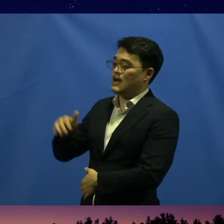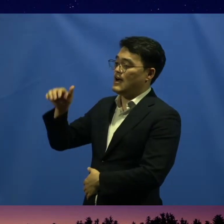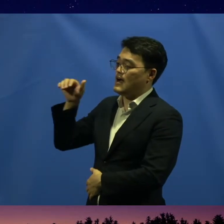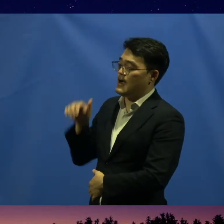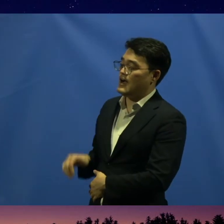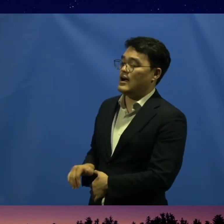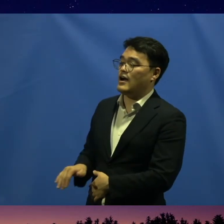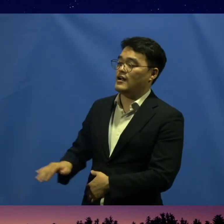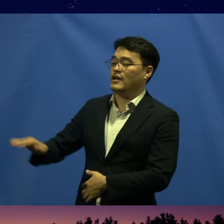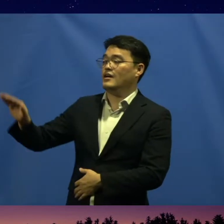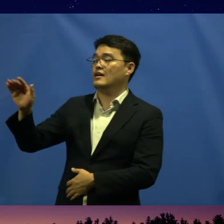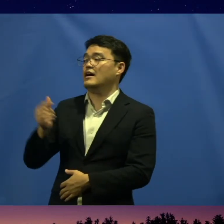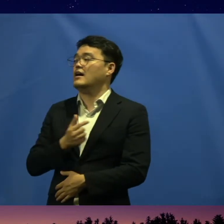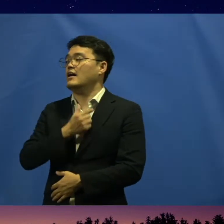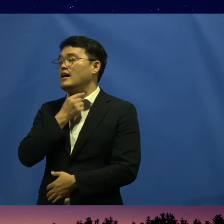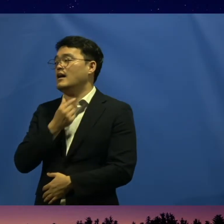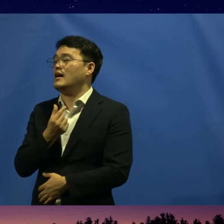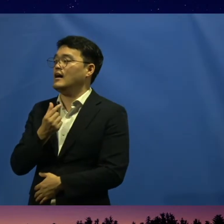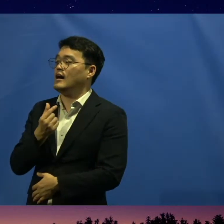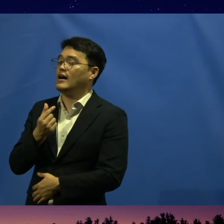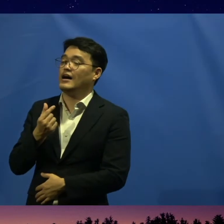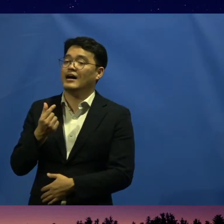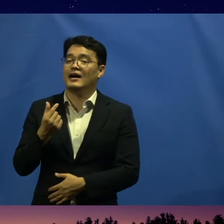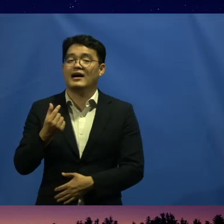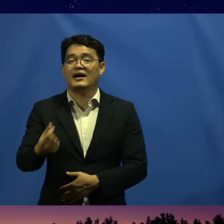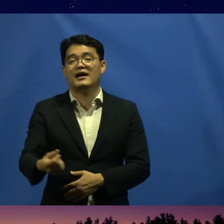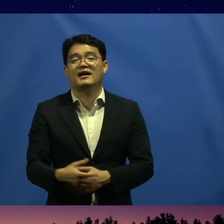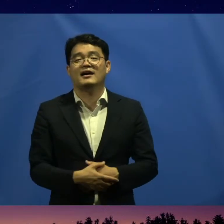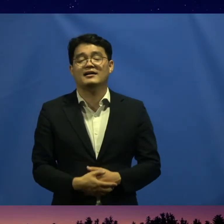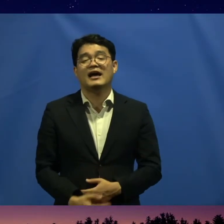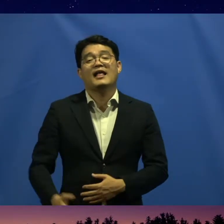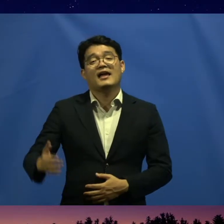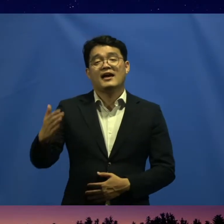나는 가리라